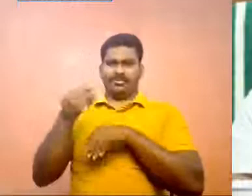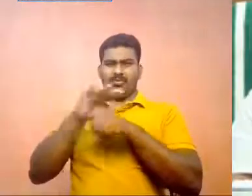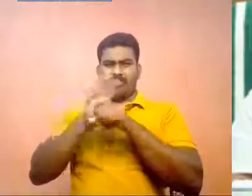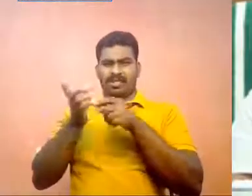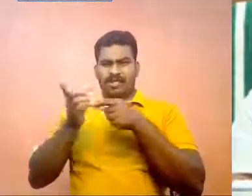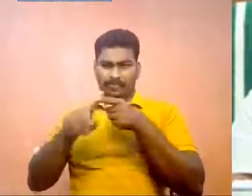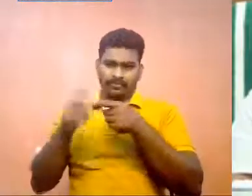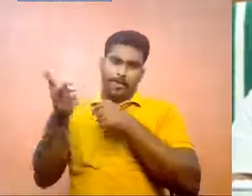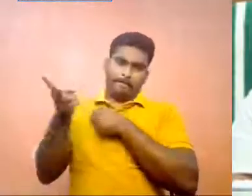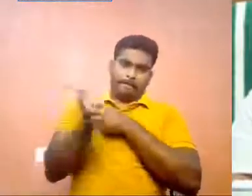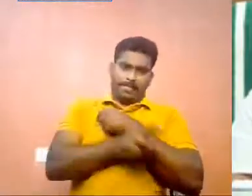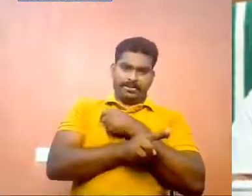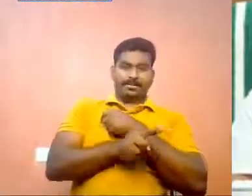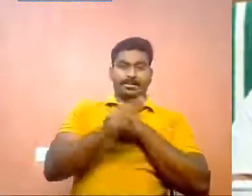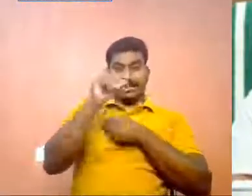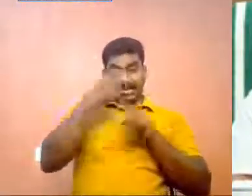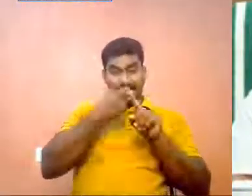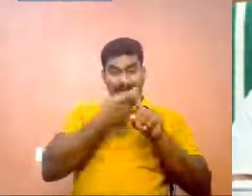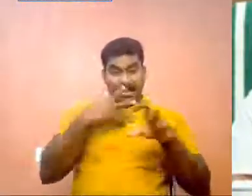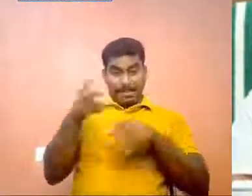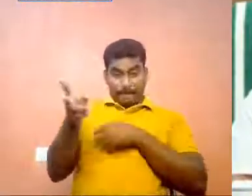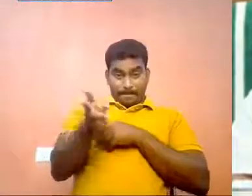ഈ അടുത്ത കാലത്ത് നാട്ടിലെത്തിയ